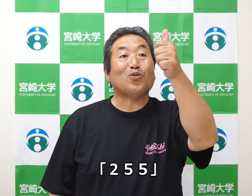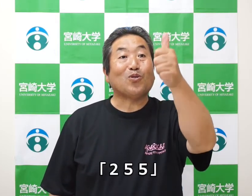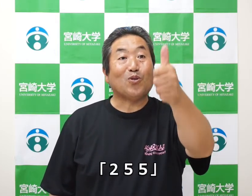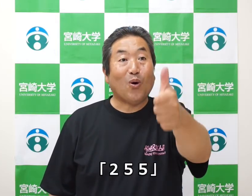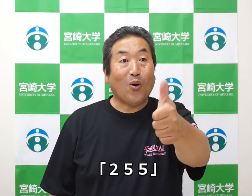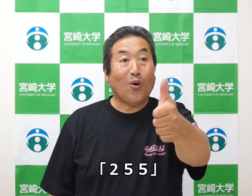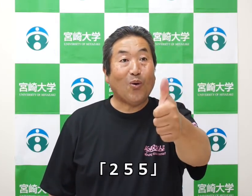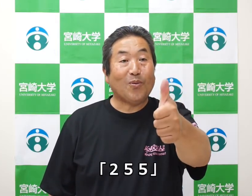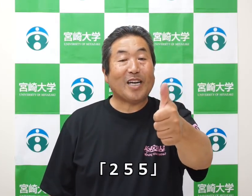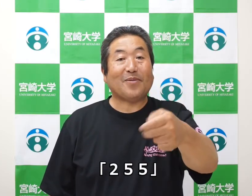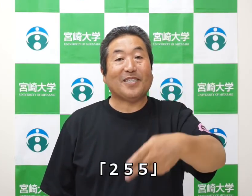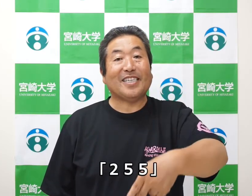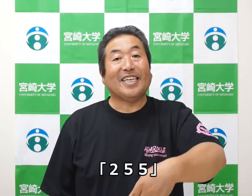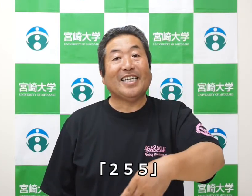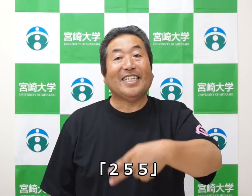255、もう一回いきます、